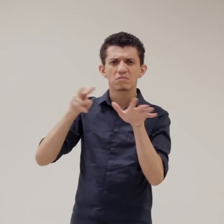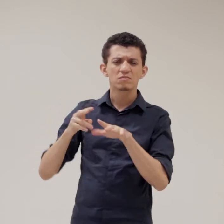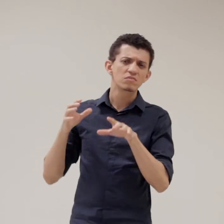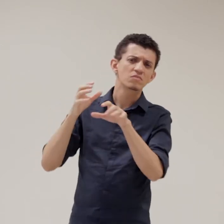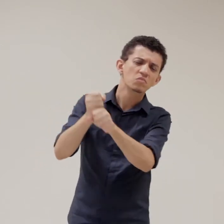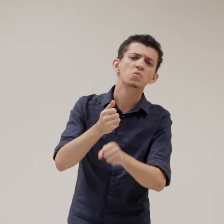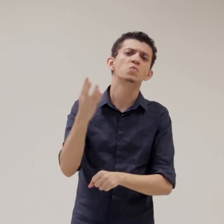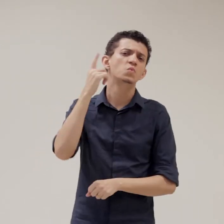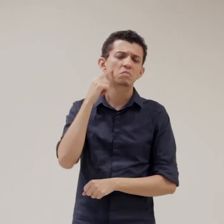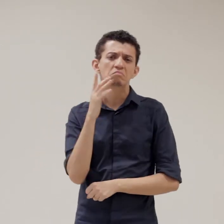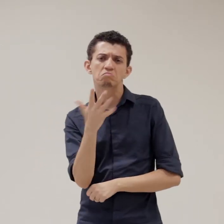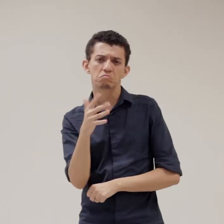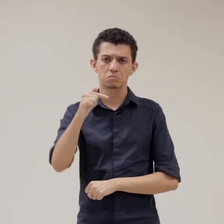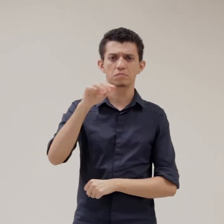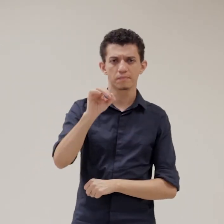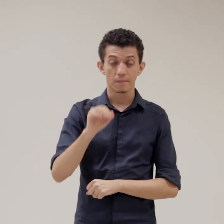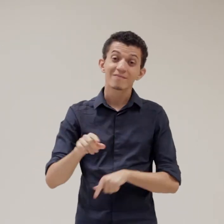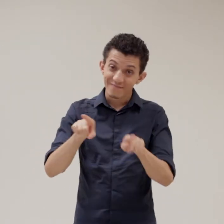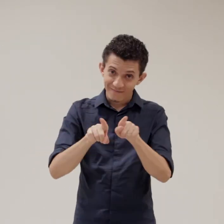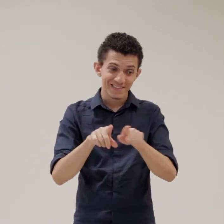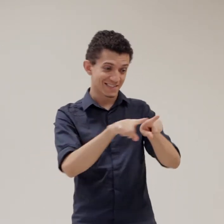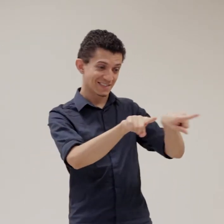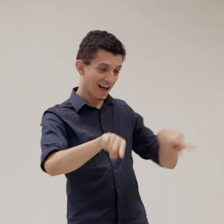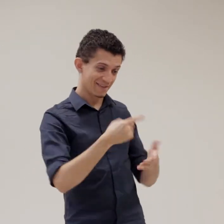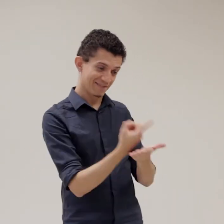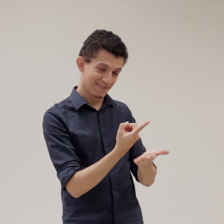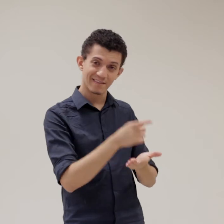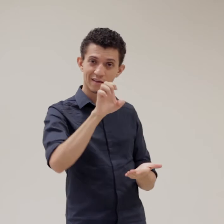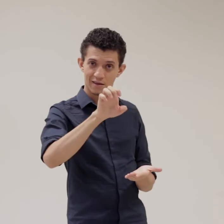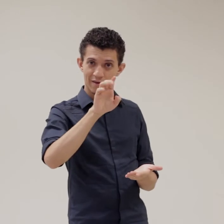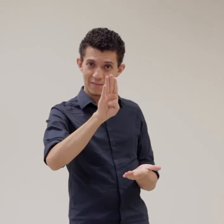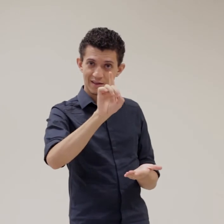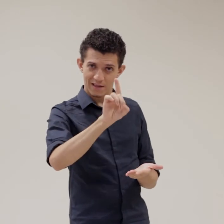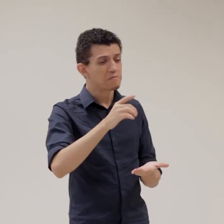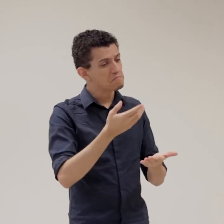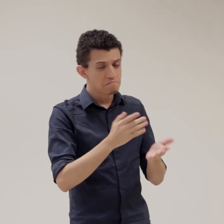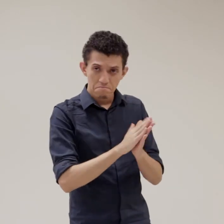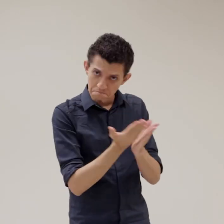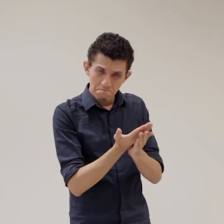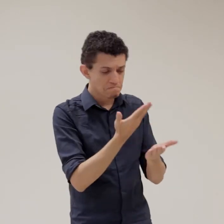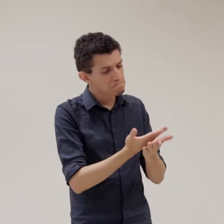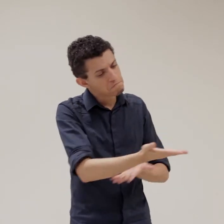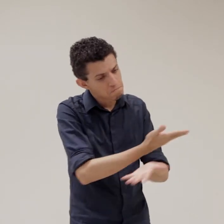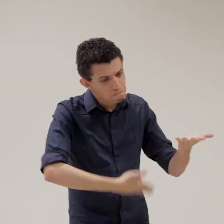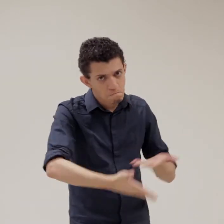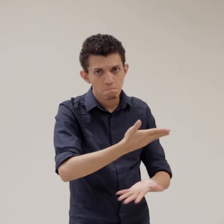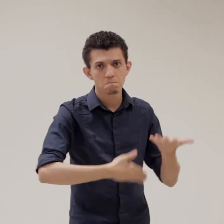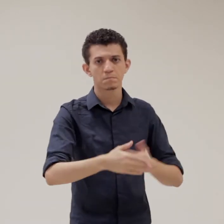Discipulado efetivo. Silas concorda que a maior dificuldade para os ouvintes entrarem em contato com os surdos é ter fluência em